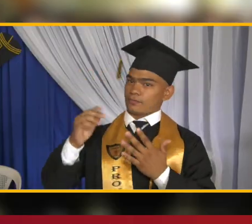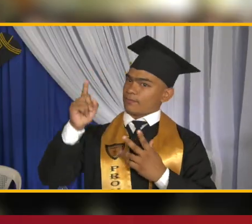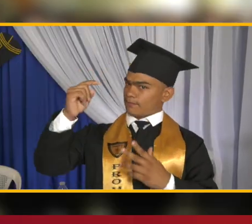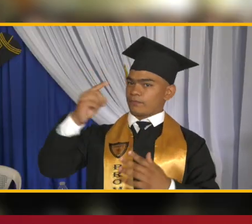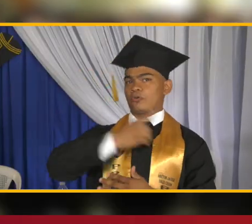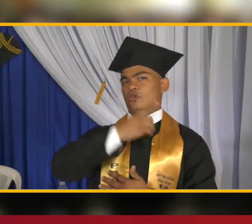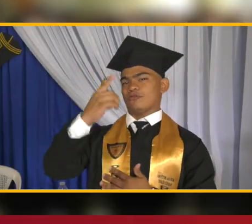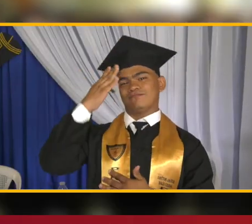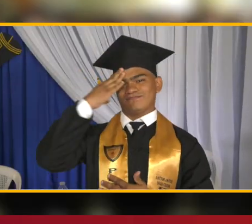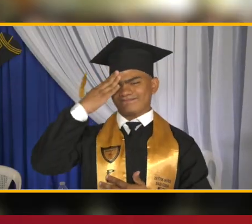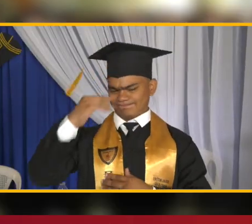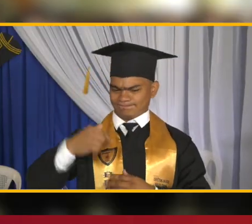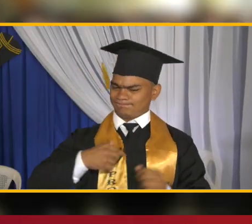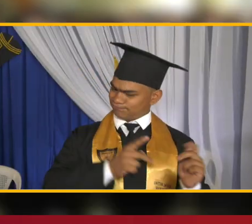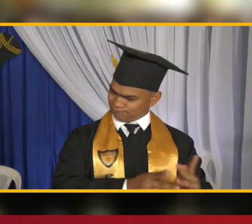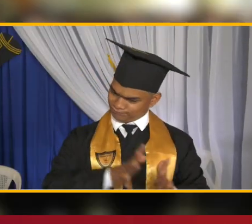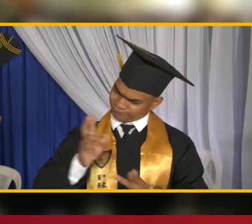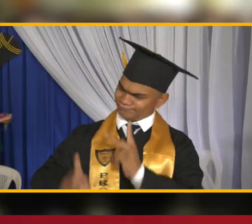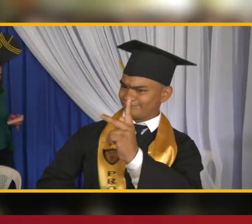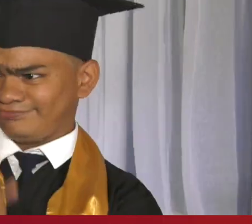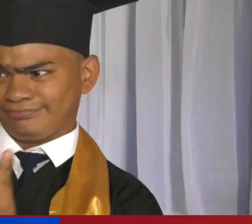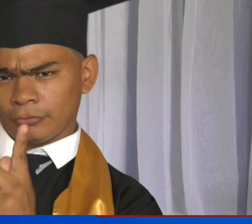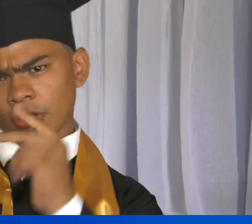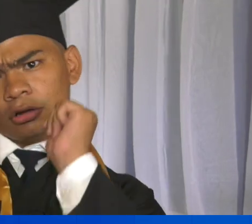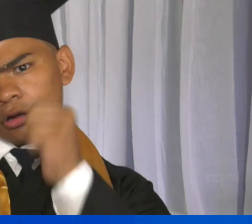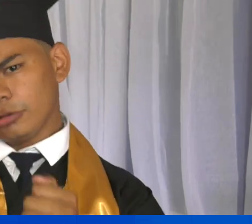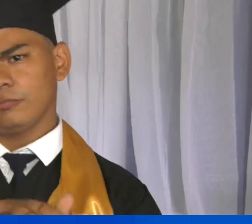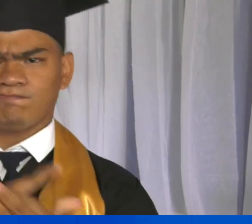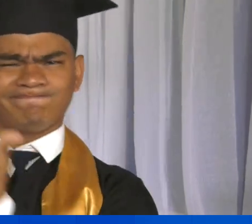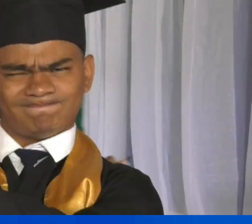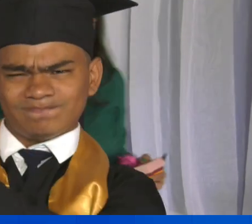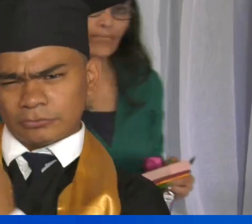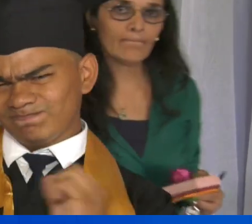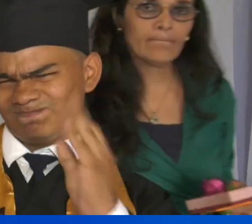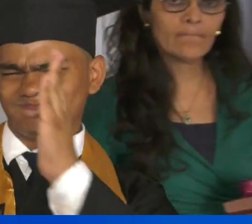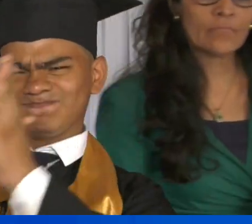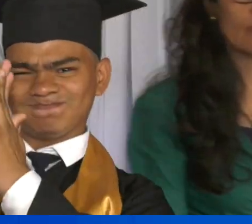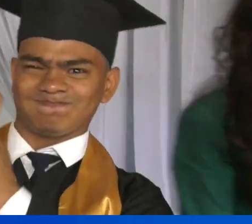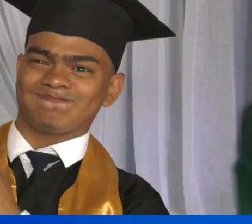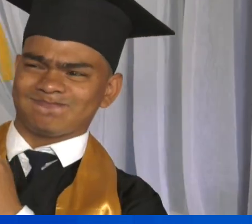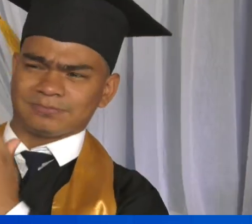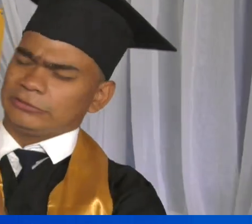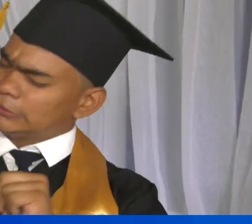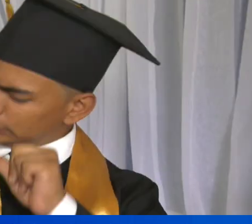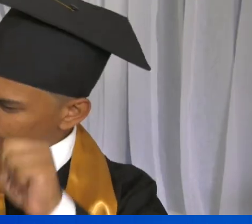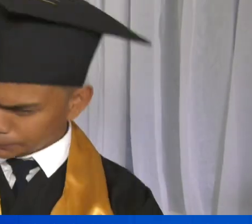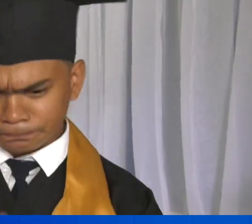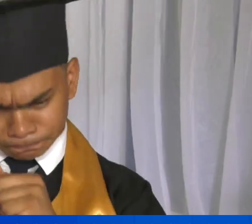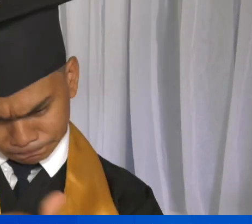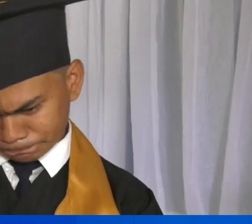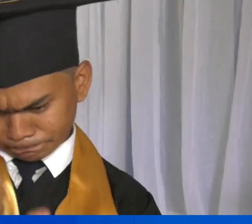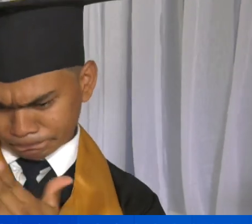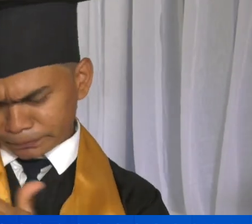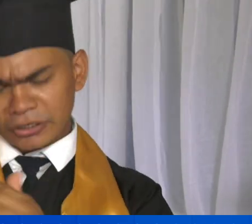ayudado muchísimo, Dios sabe, tiene planes perfectos para mí y yo confío en Él mucho y yo seguiré